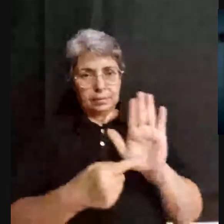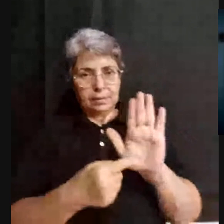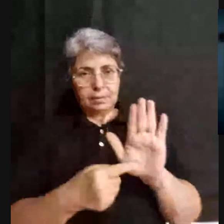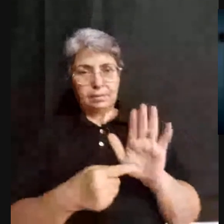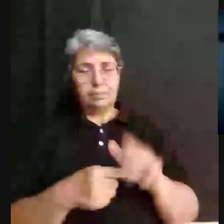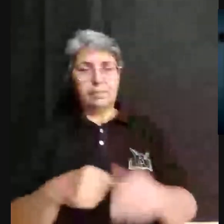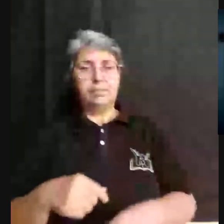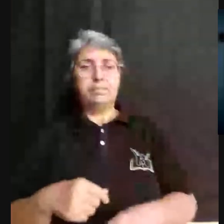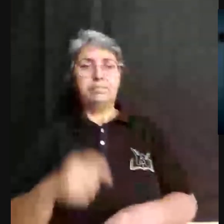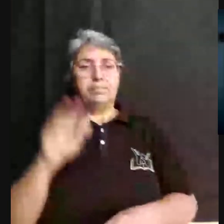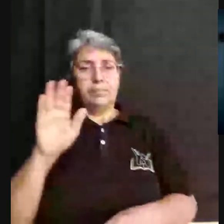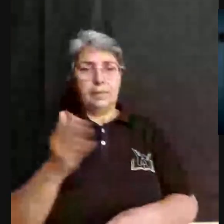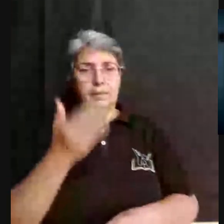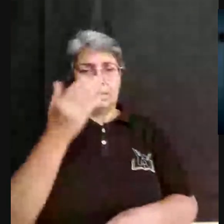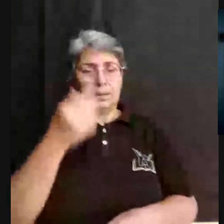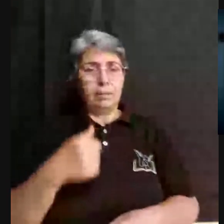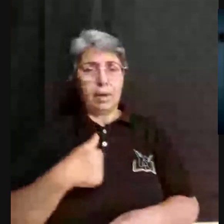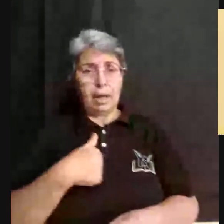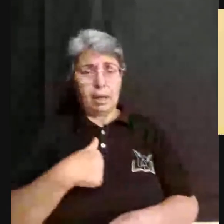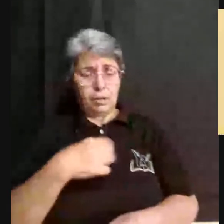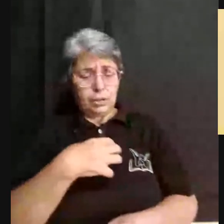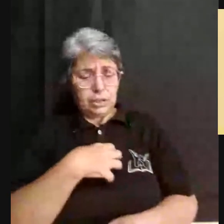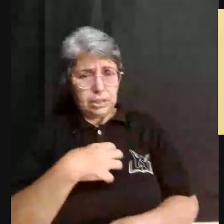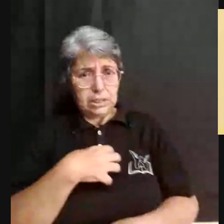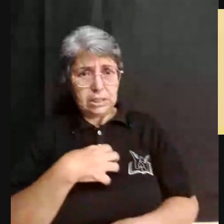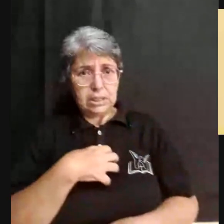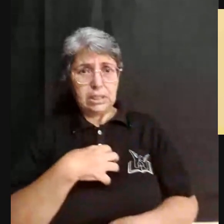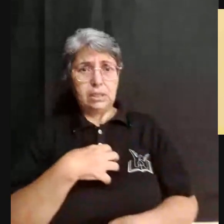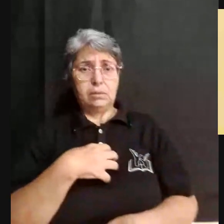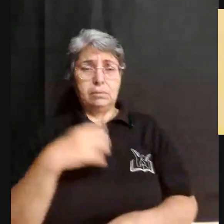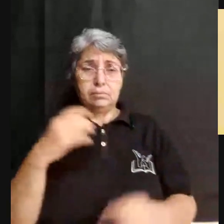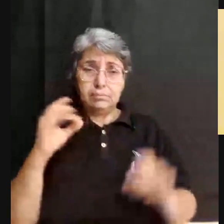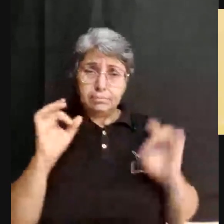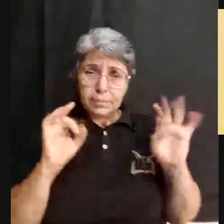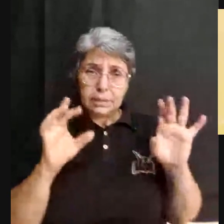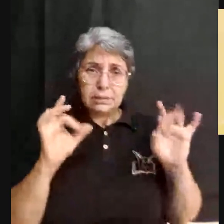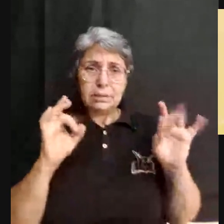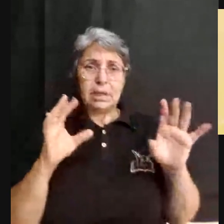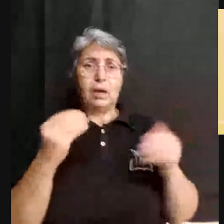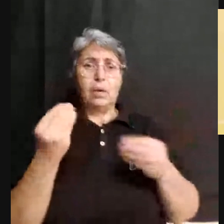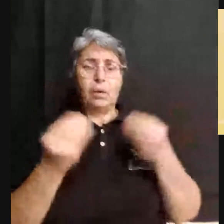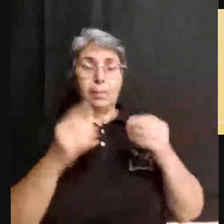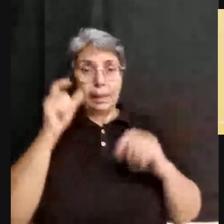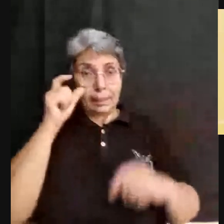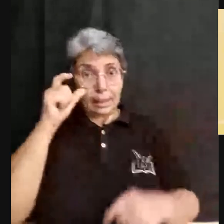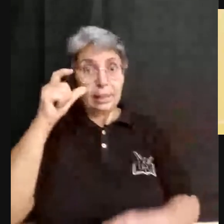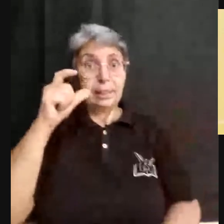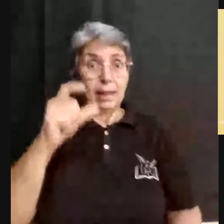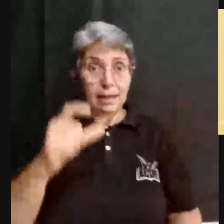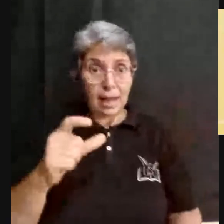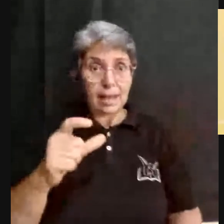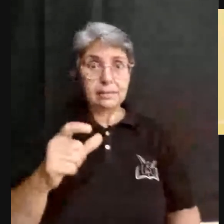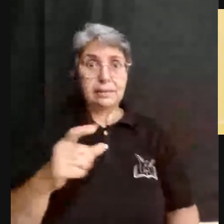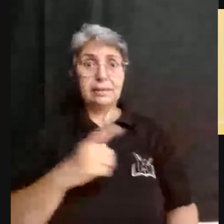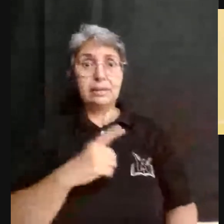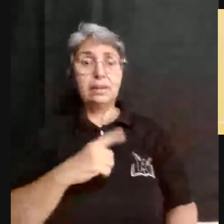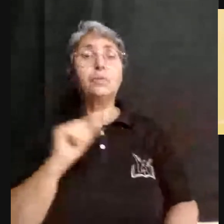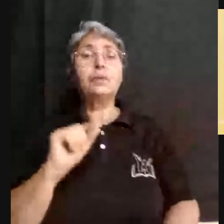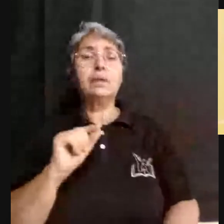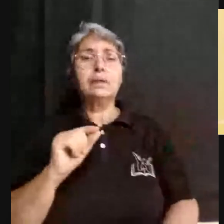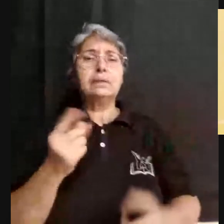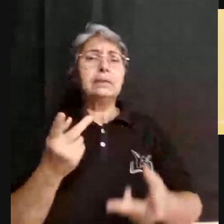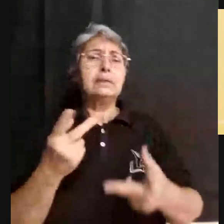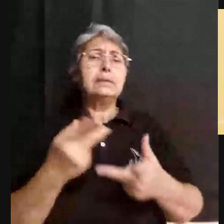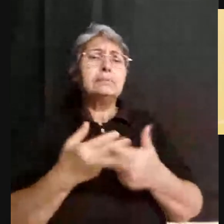nos movimentos e decisões que terão lugar nesta Assembleia, de 1901, concernentes às coisas que deveriam ter sido feitas